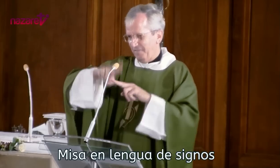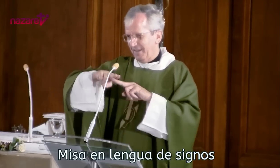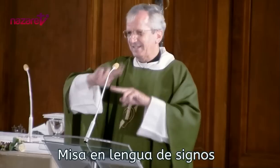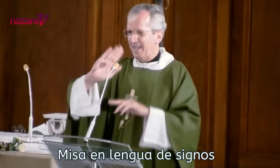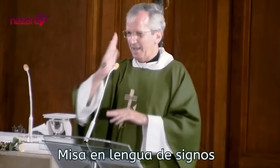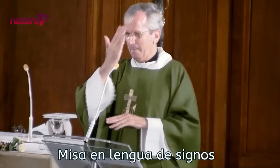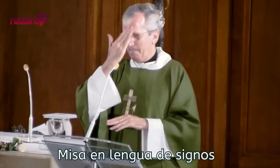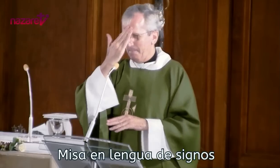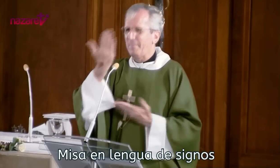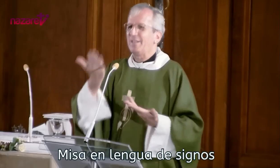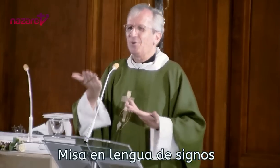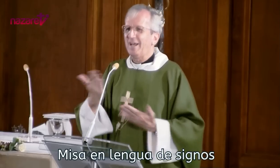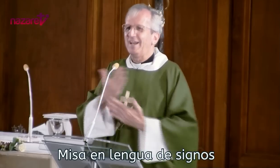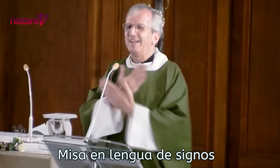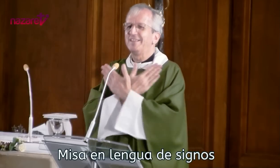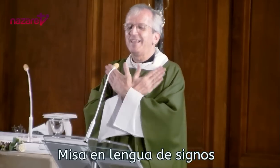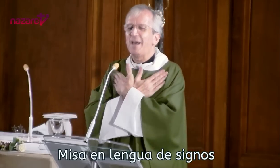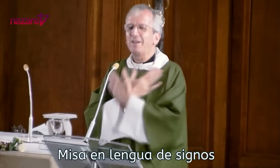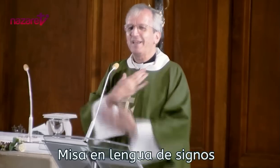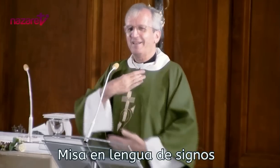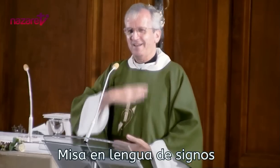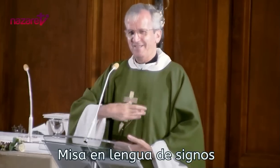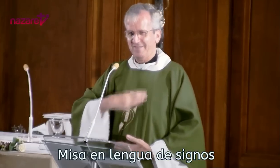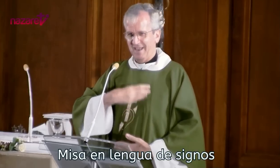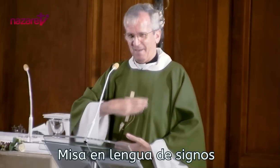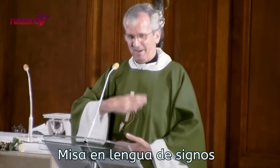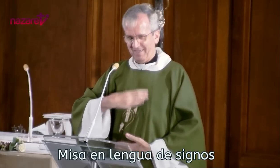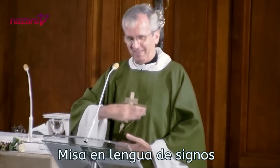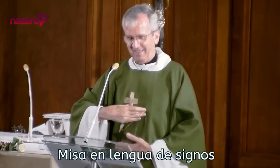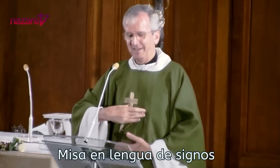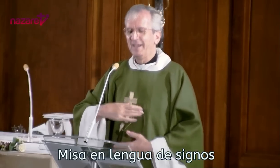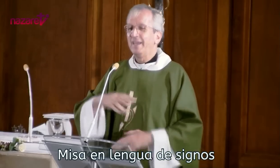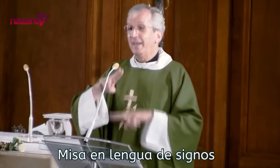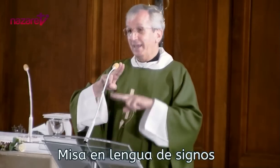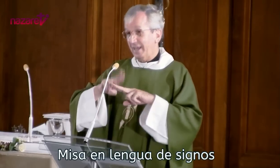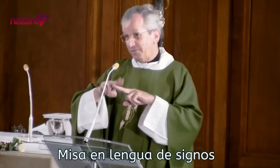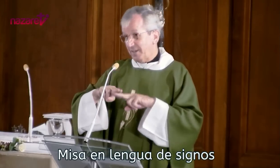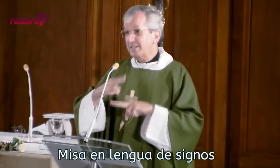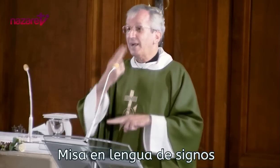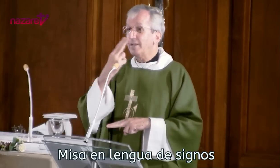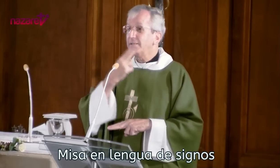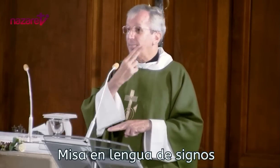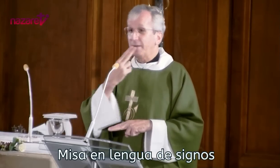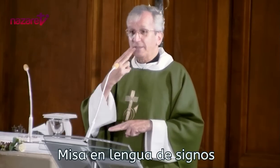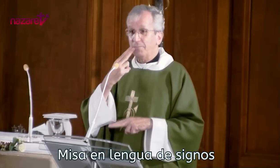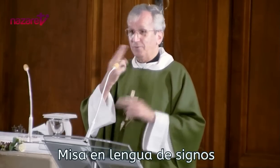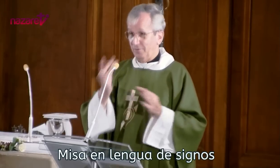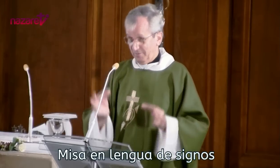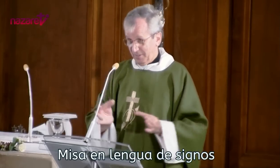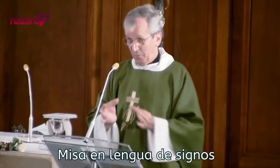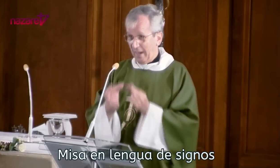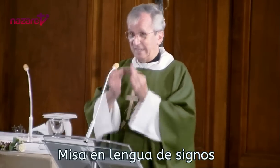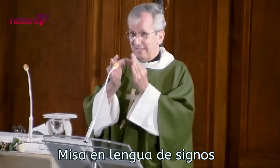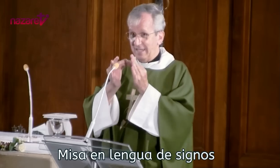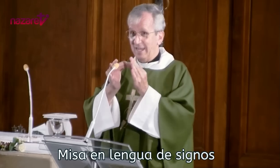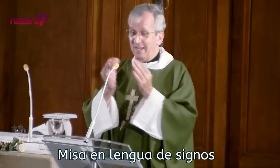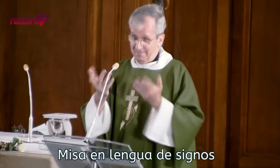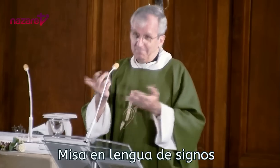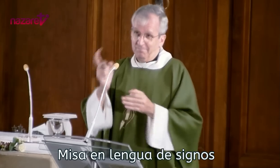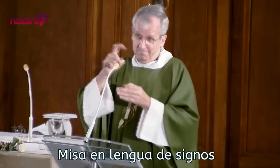fiesta patronal de la Virgen de la Merced. Es fiesta de precepto de Eucaristía,